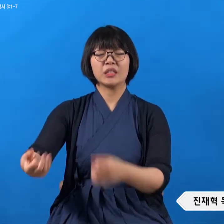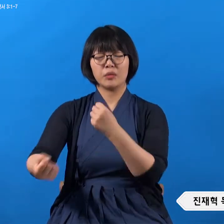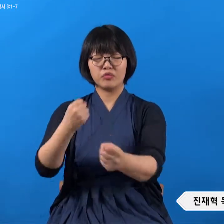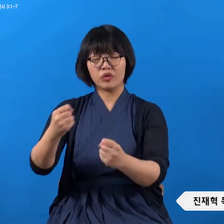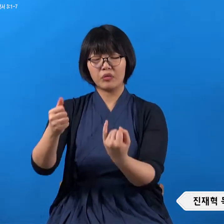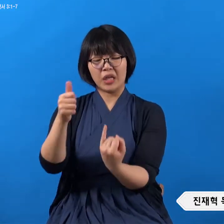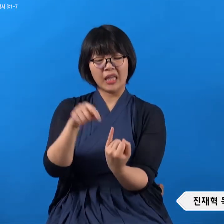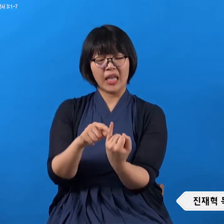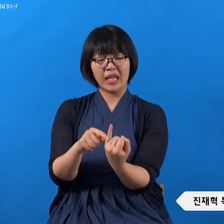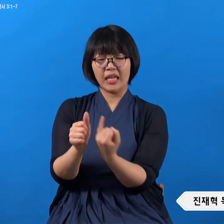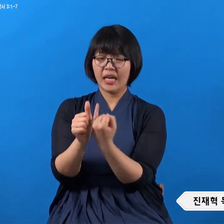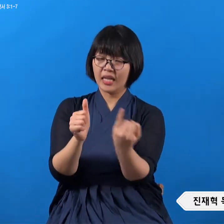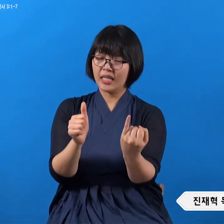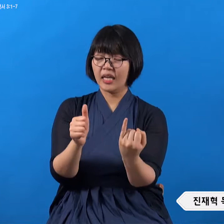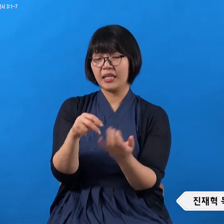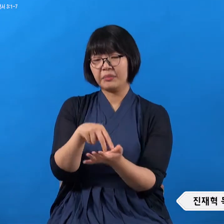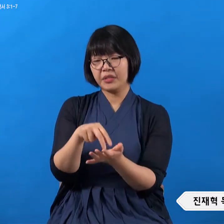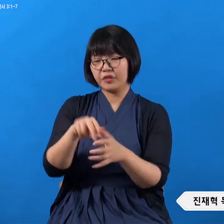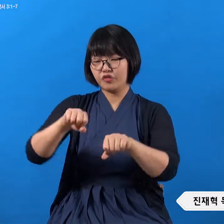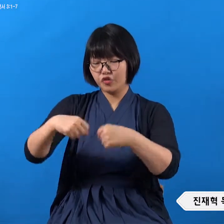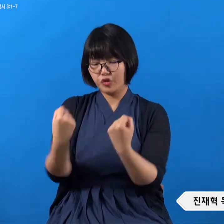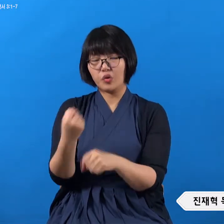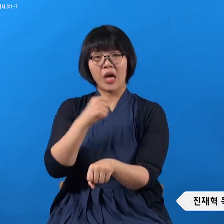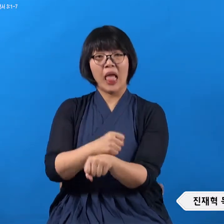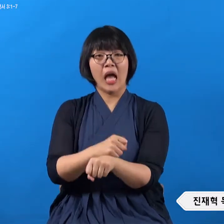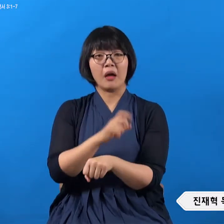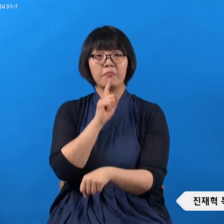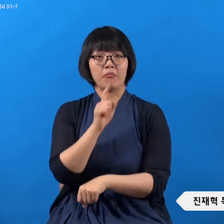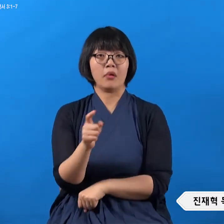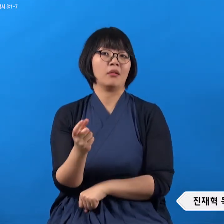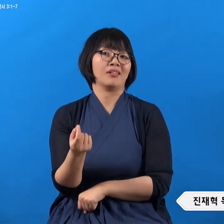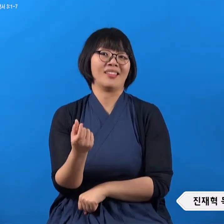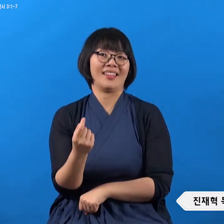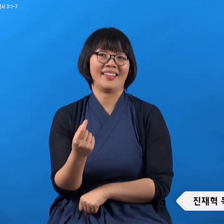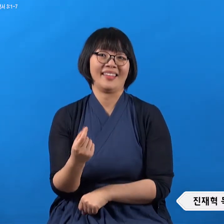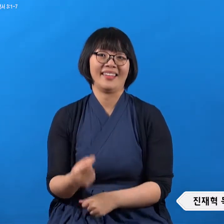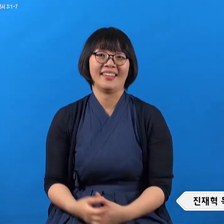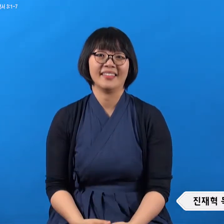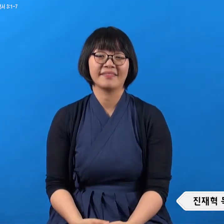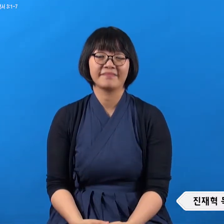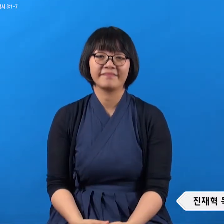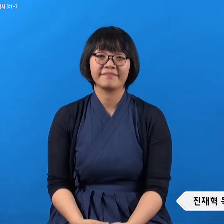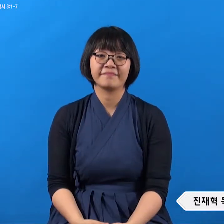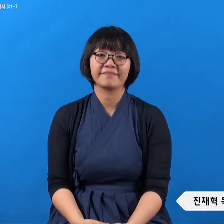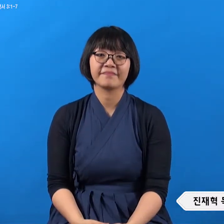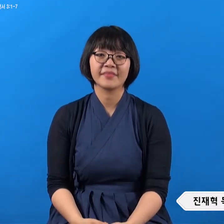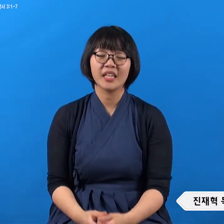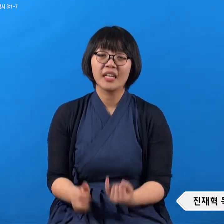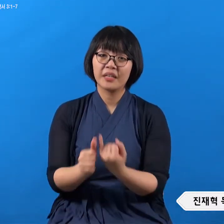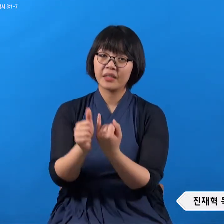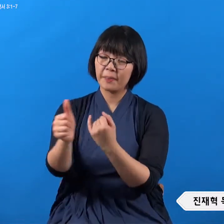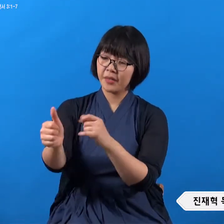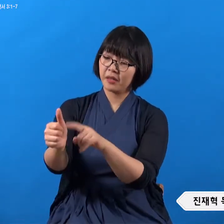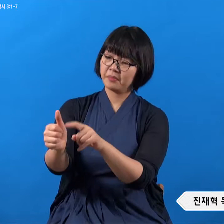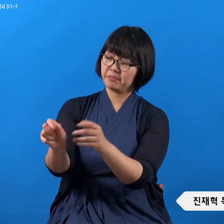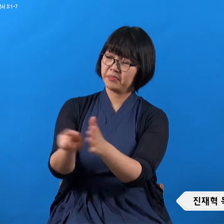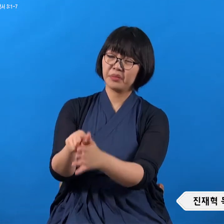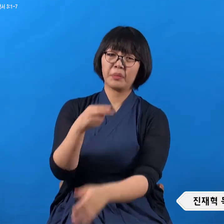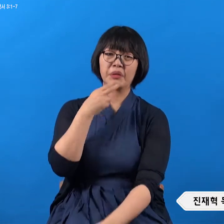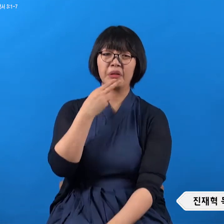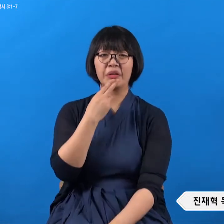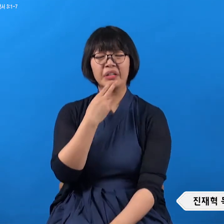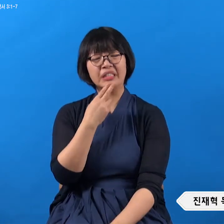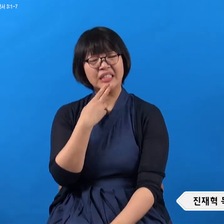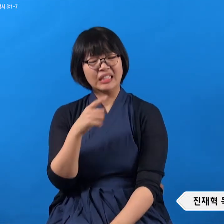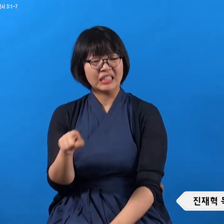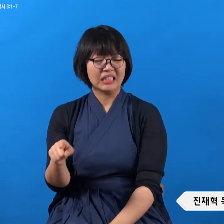여전히 순종해야 할 것을 말씀하고 있는 것을 봅니다. 믿지 않는 남편과 함께